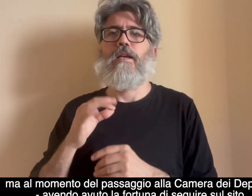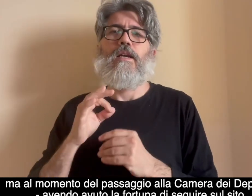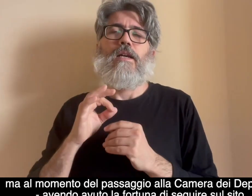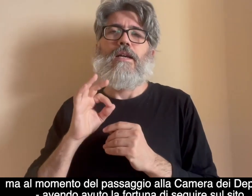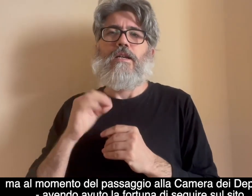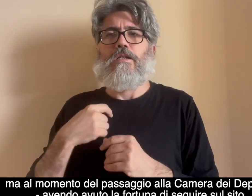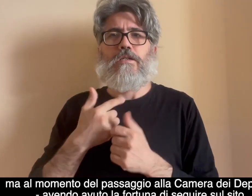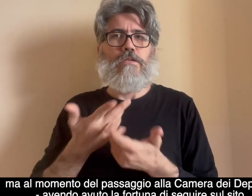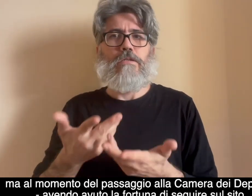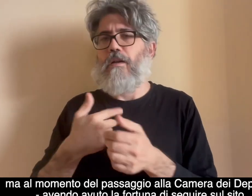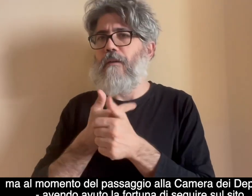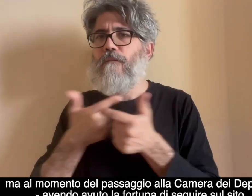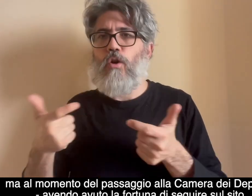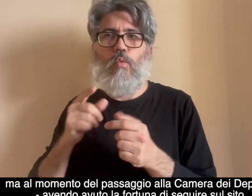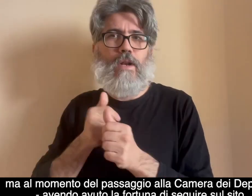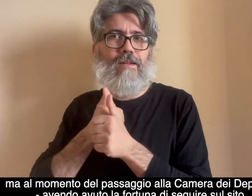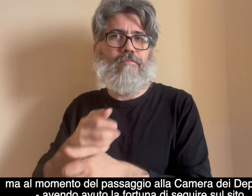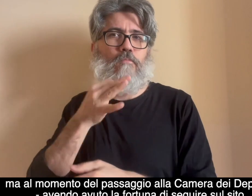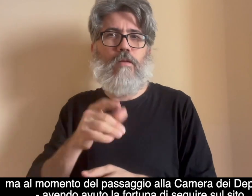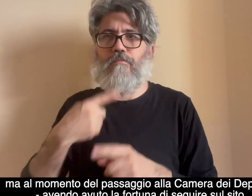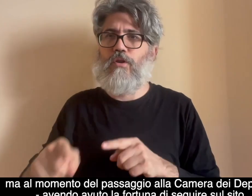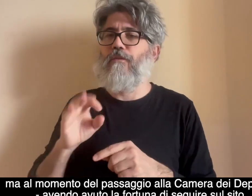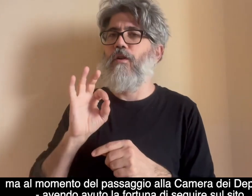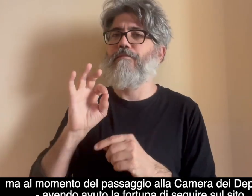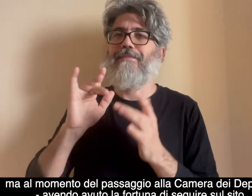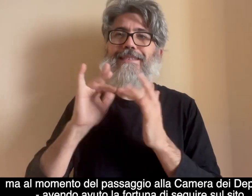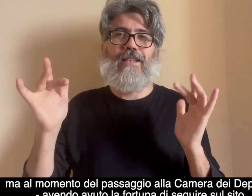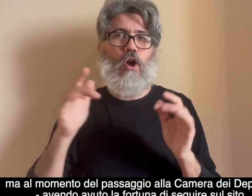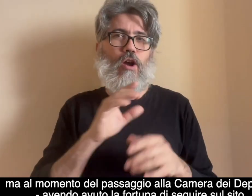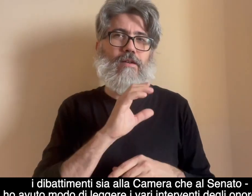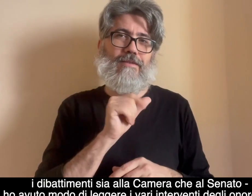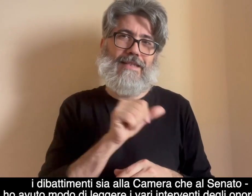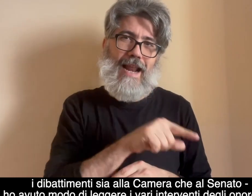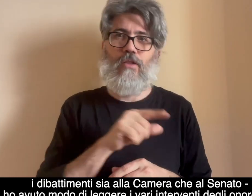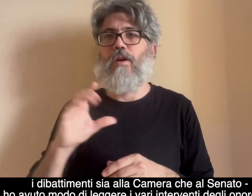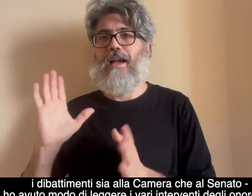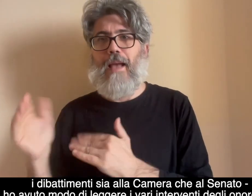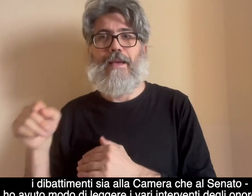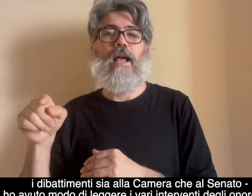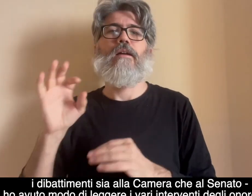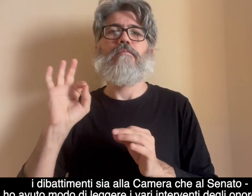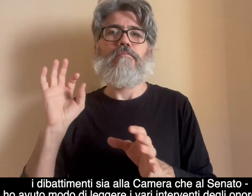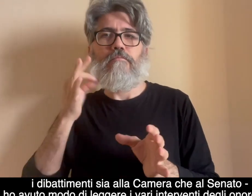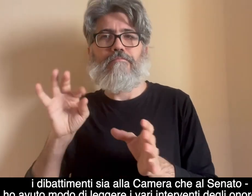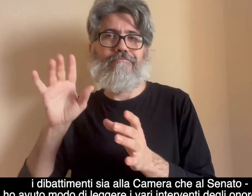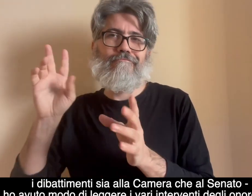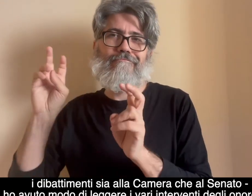e io ho avuto la fortuna di seguire proprio sul sito i dibattimenti sia della camera e del